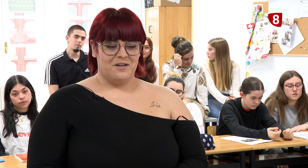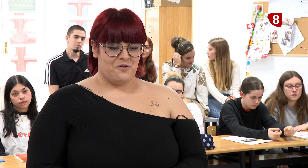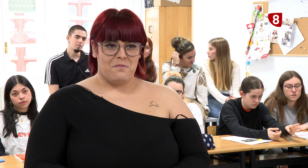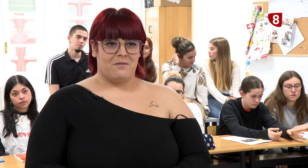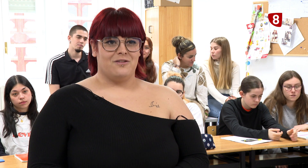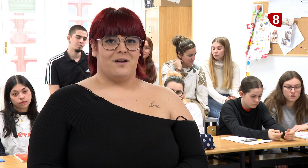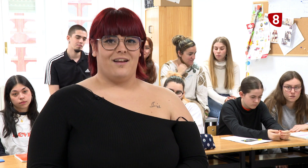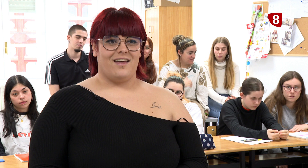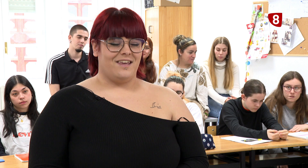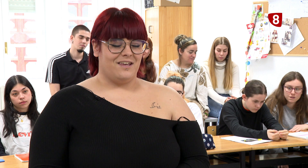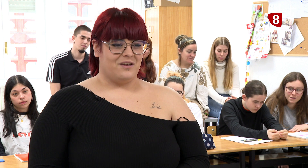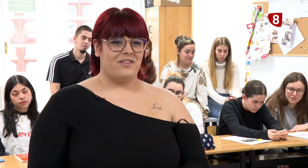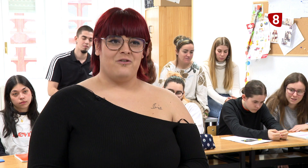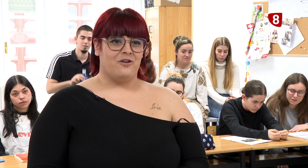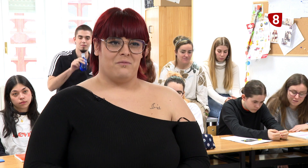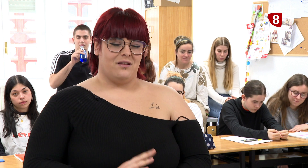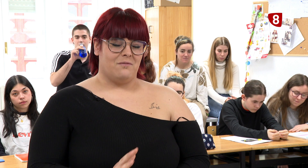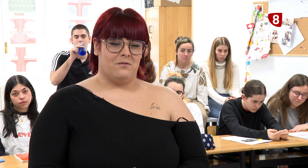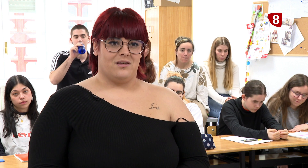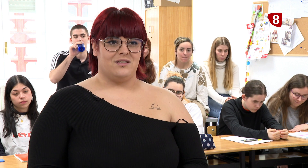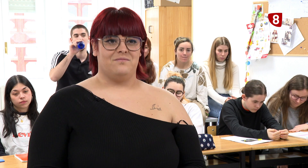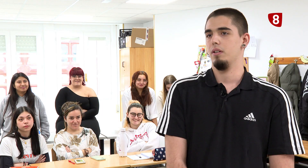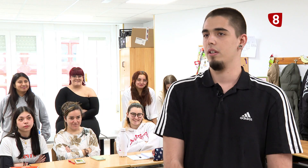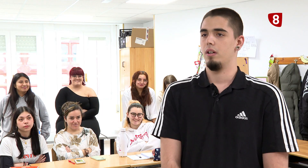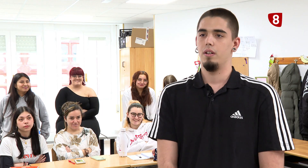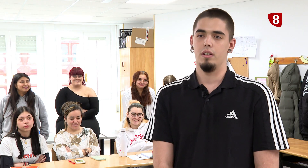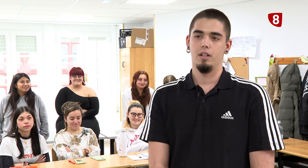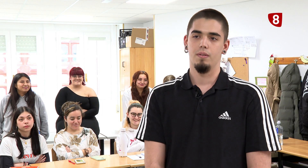No me arrepiento para nada y ya te digo que lo repetiría mil veces. Creo que es algo necesario.